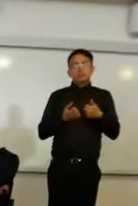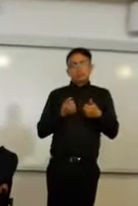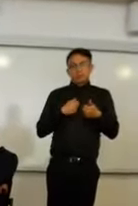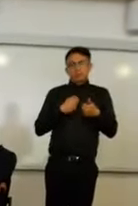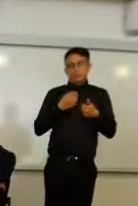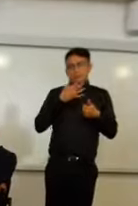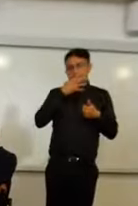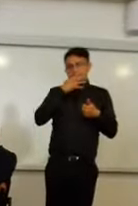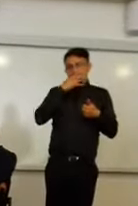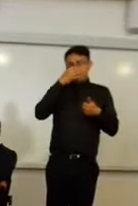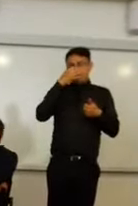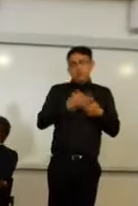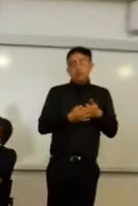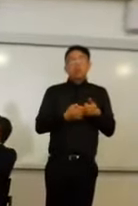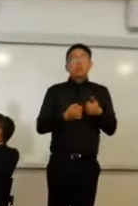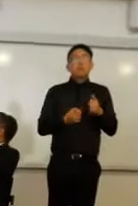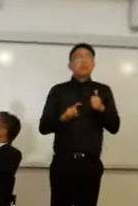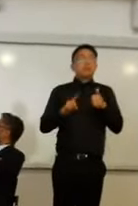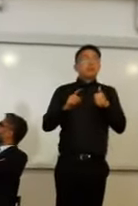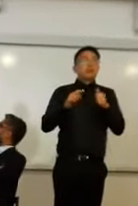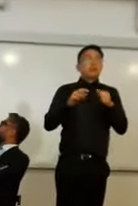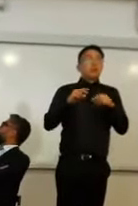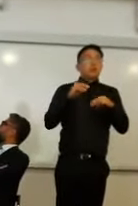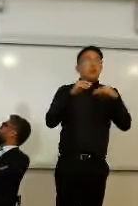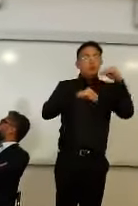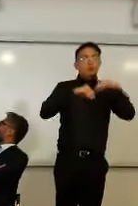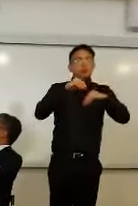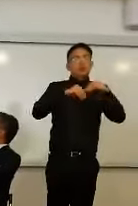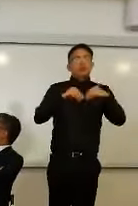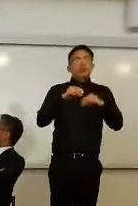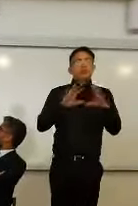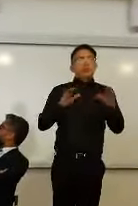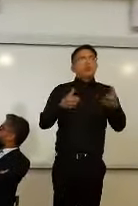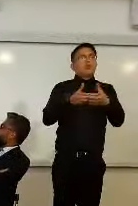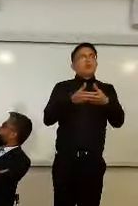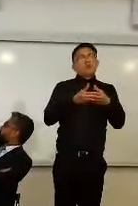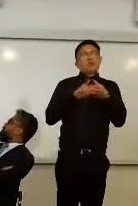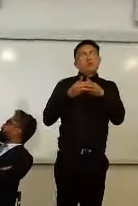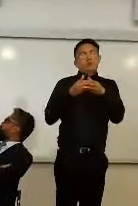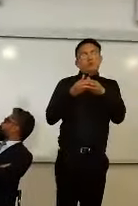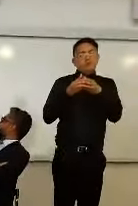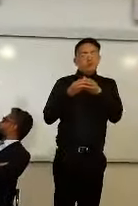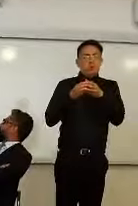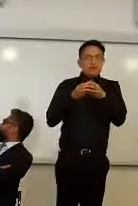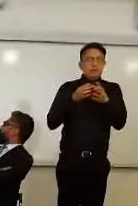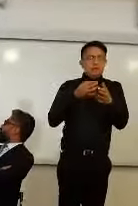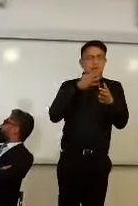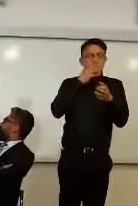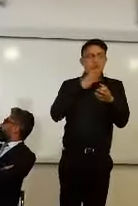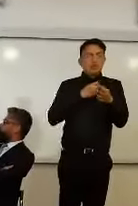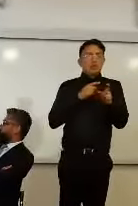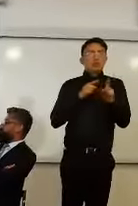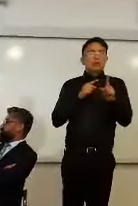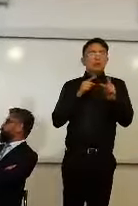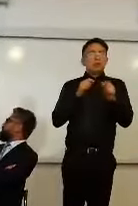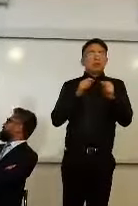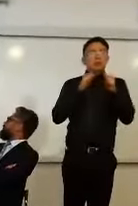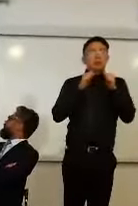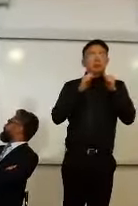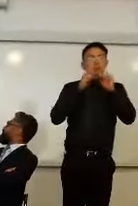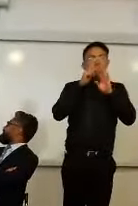es ese proceso de construcción colectiva sobre el cual realmente se sustenta la política